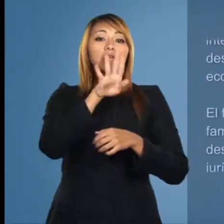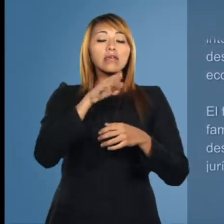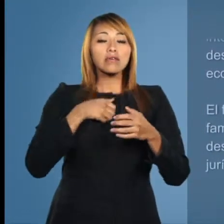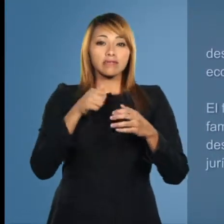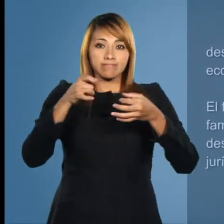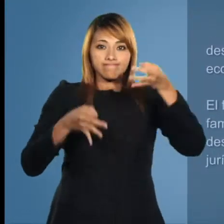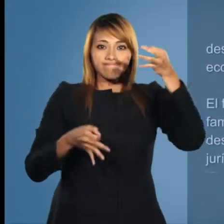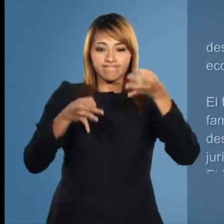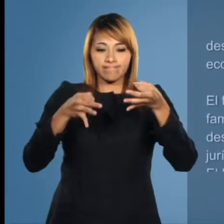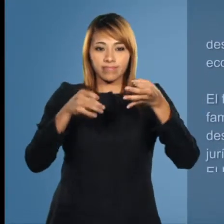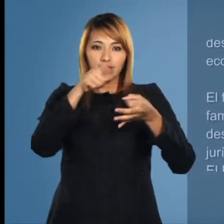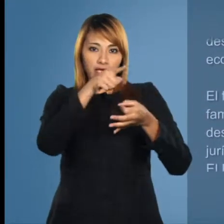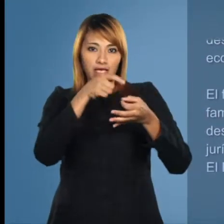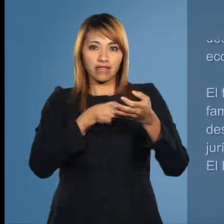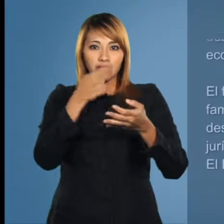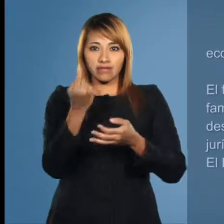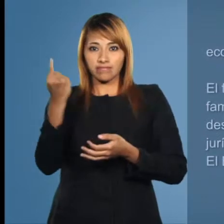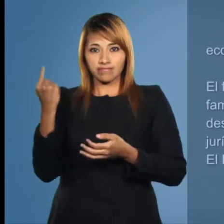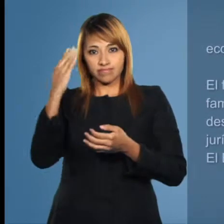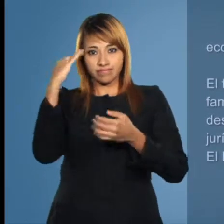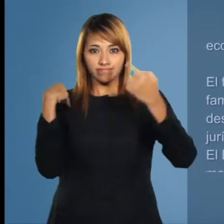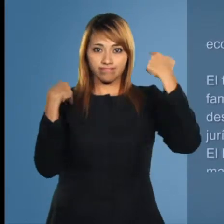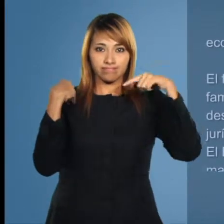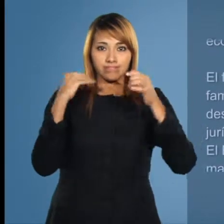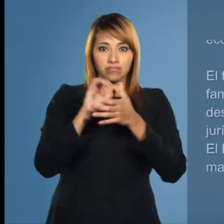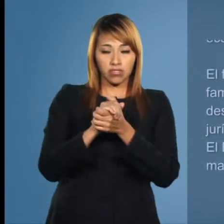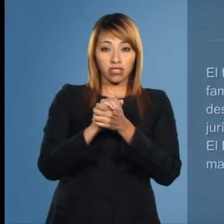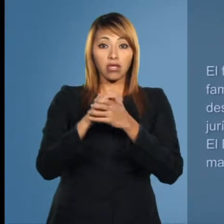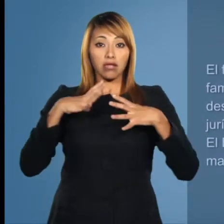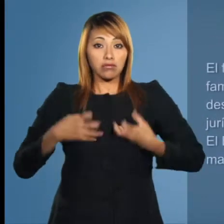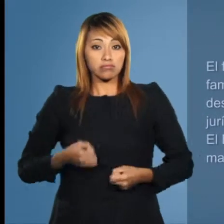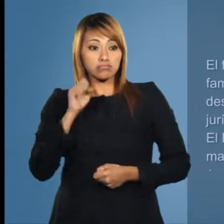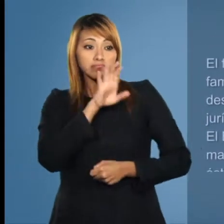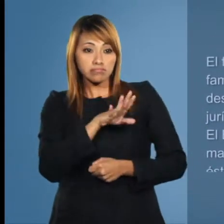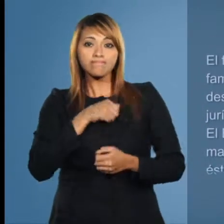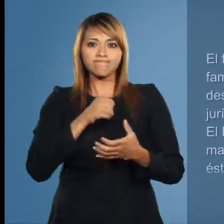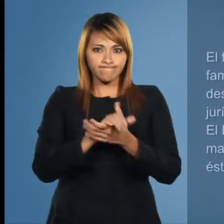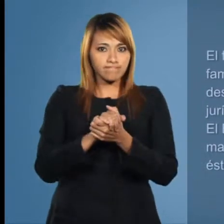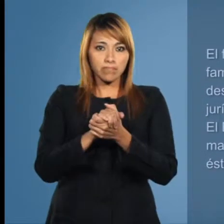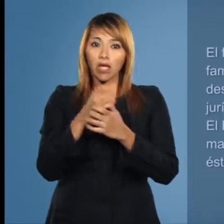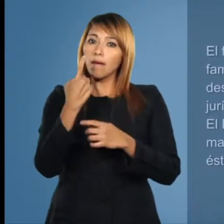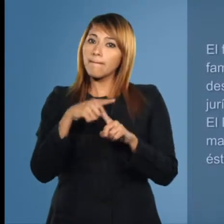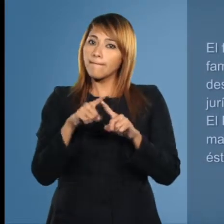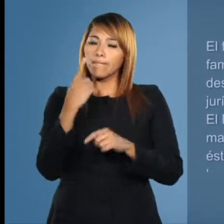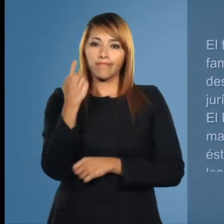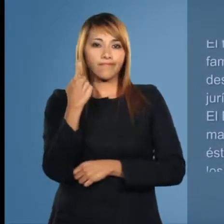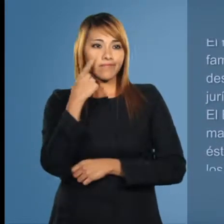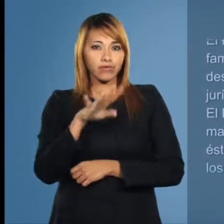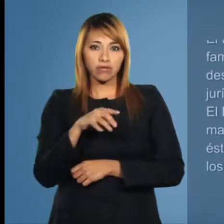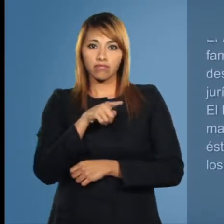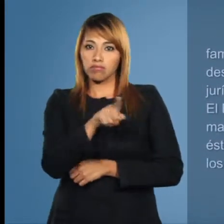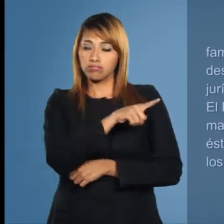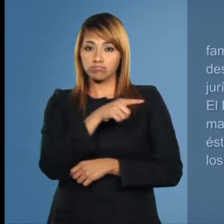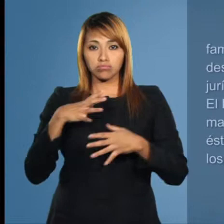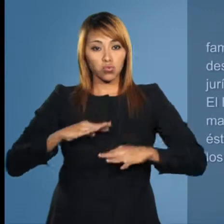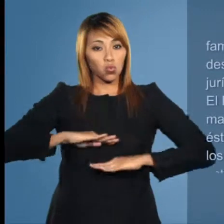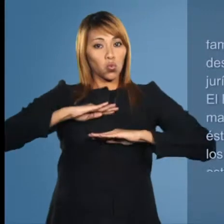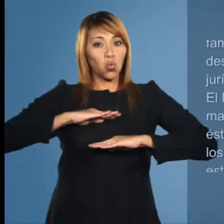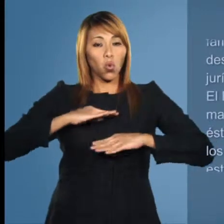cónyuges. El Estado fomentará el matrimonio, pero la falta de este no afectará el goce de los derechos que se establezcan en